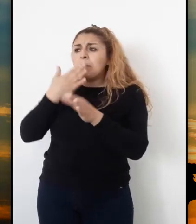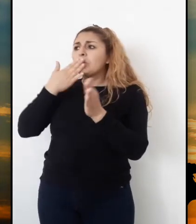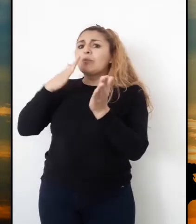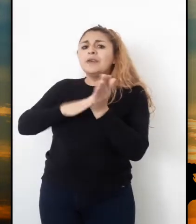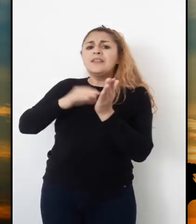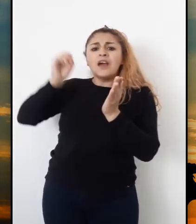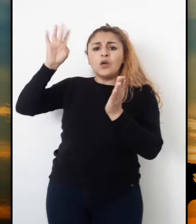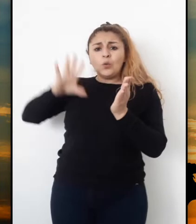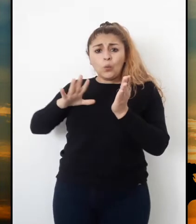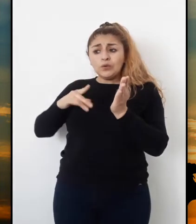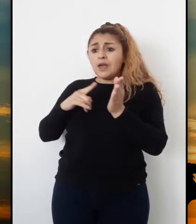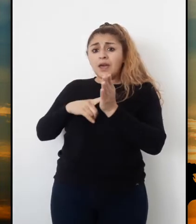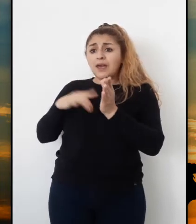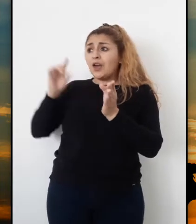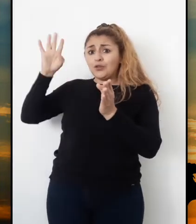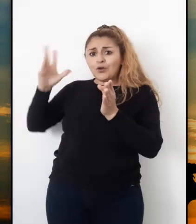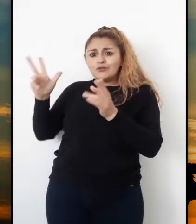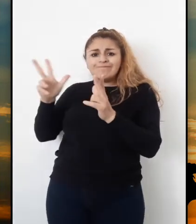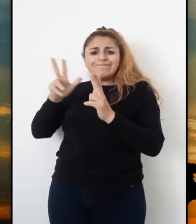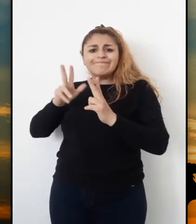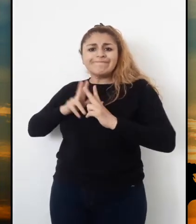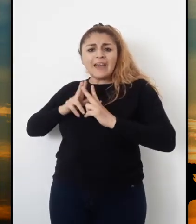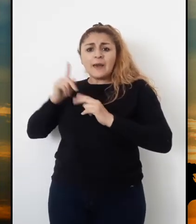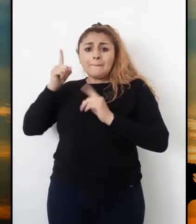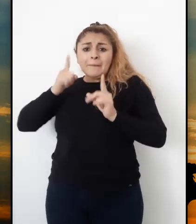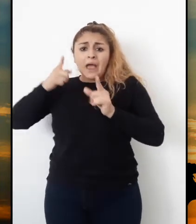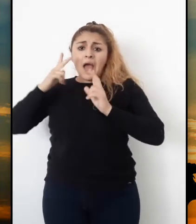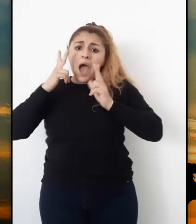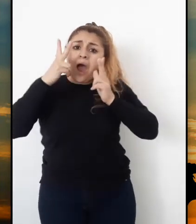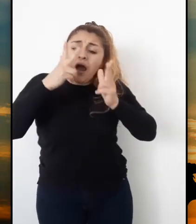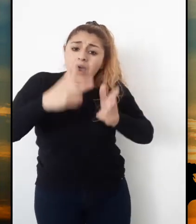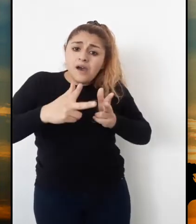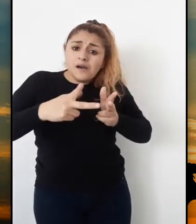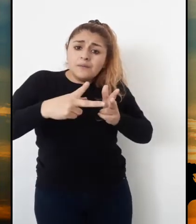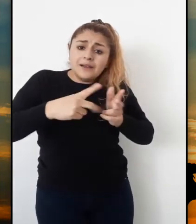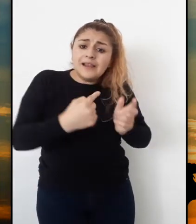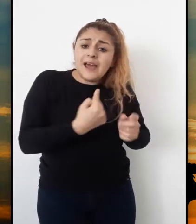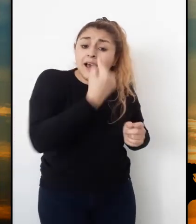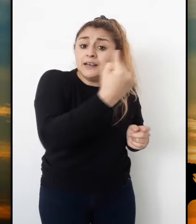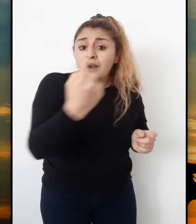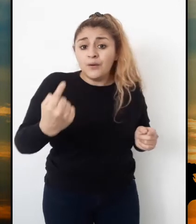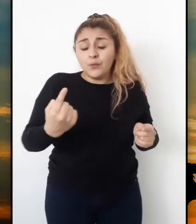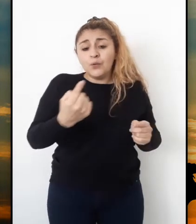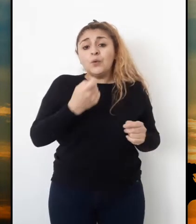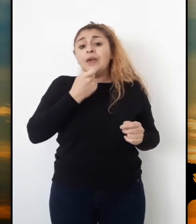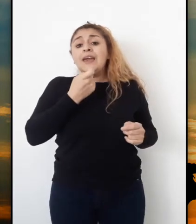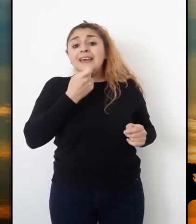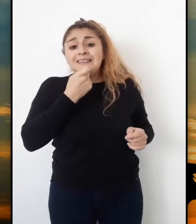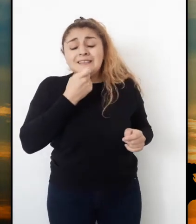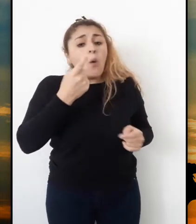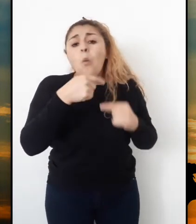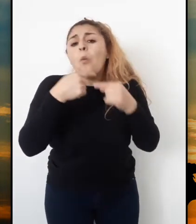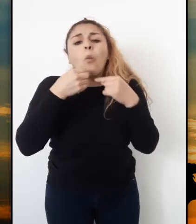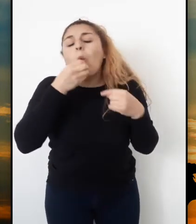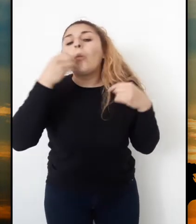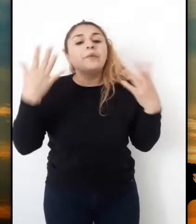nos promete que todas las cosas. Que toute situation que nous pourrons vivre. Que todas las situaciones